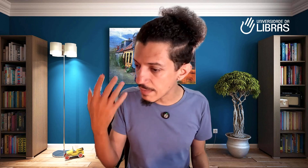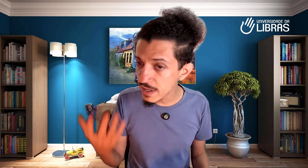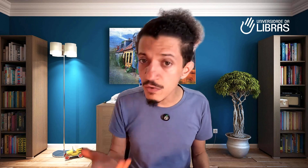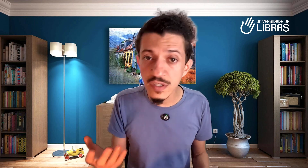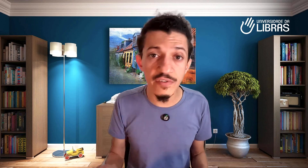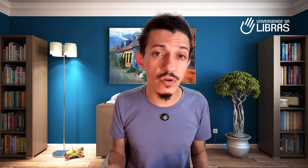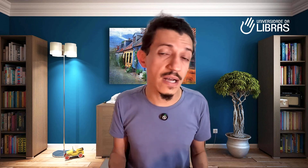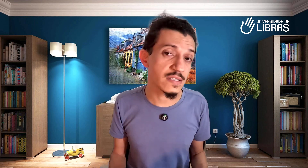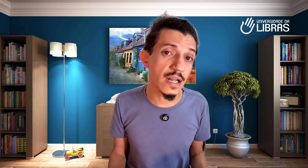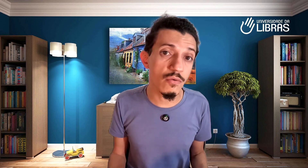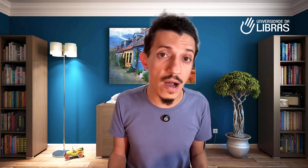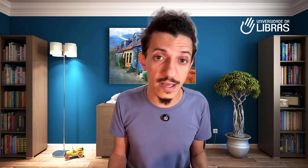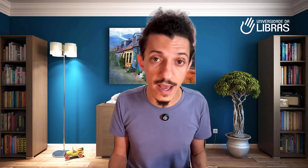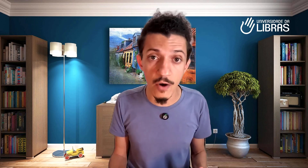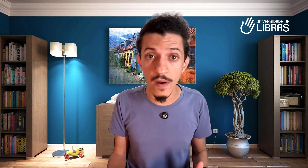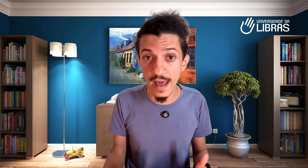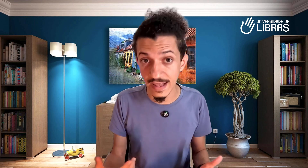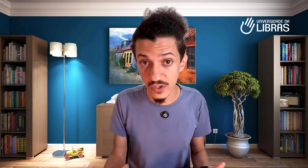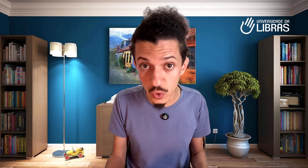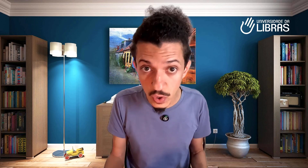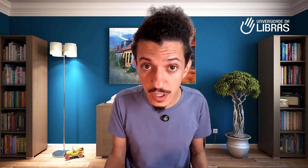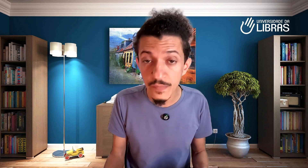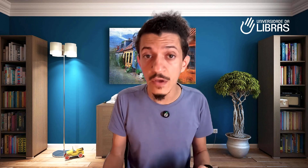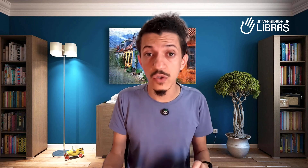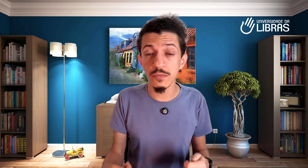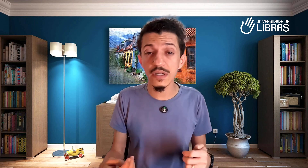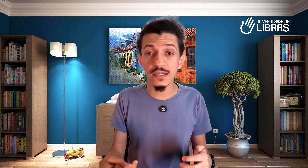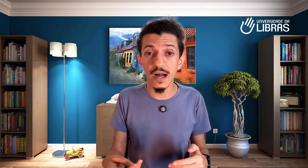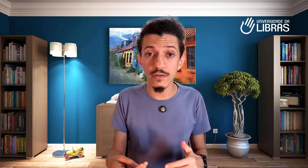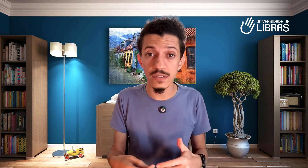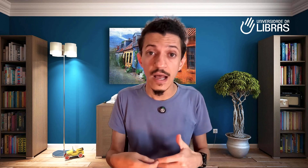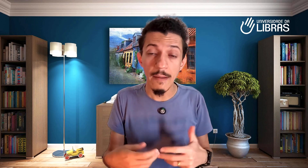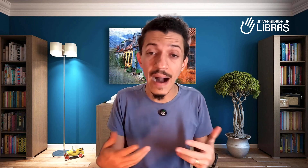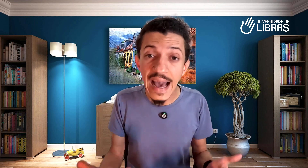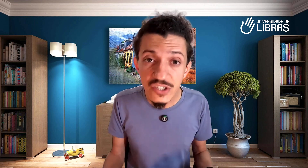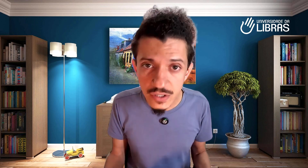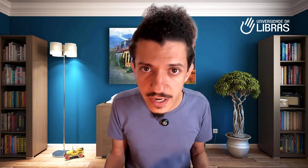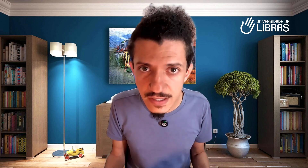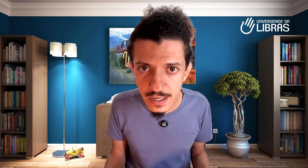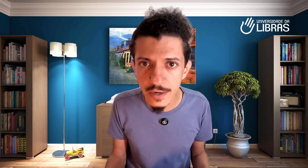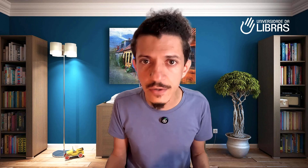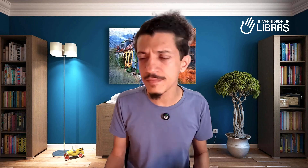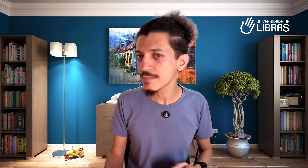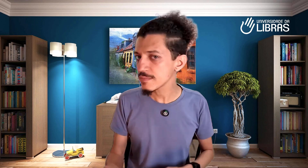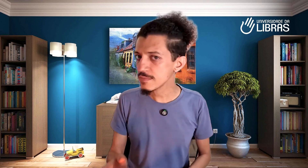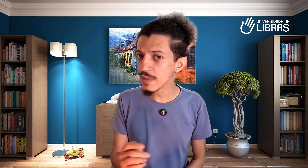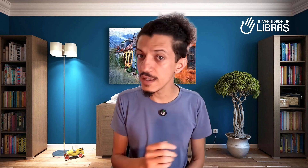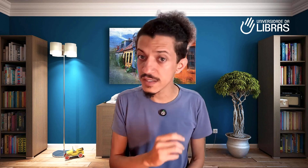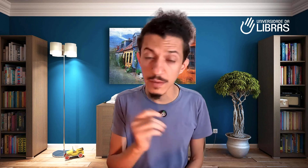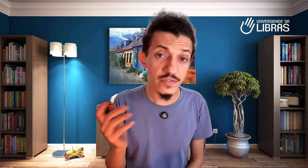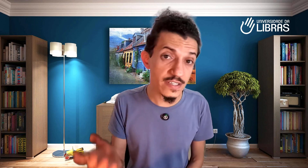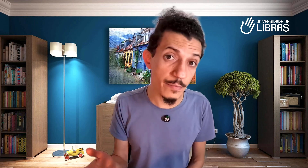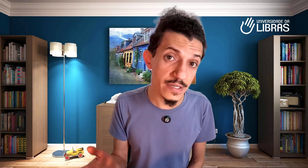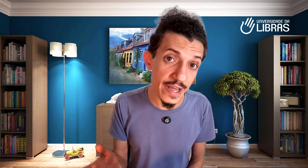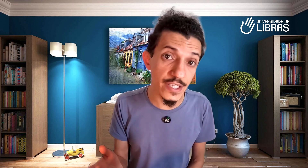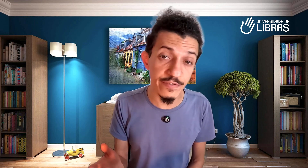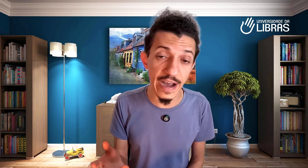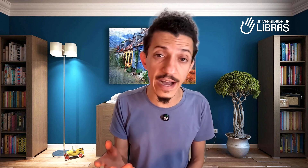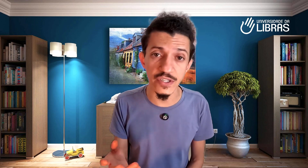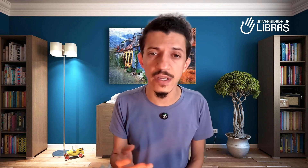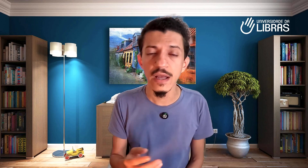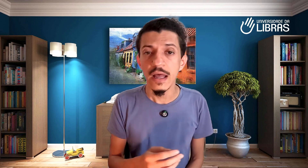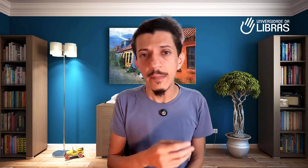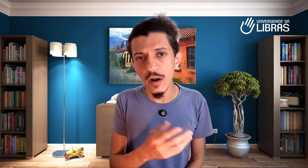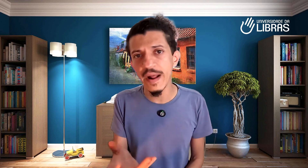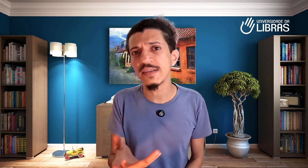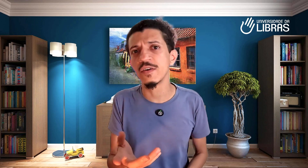já sabe que, inclusive, eu sou casado com a Raquel, ela é surda, somos casados há mais de 13 anos e estamos fazendo uma série de